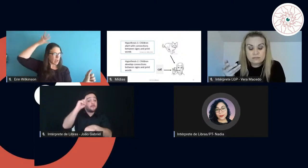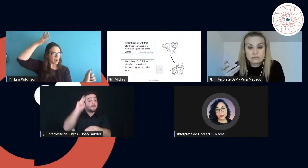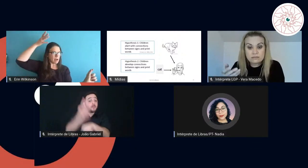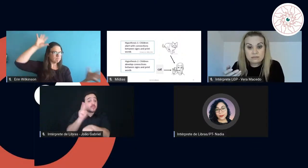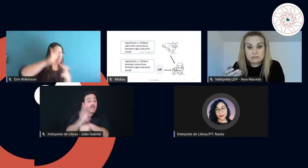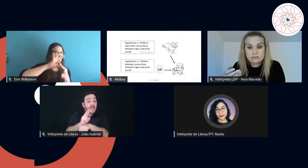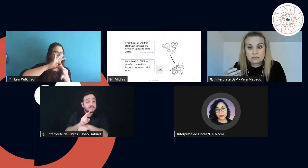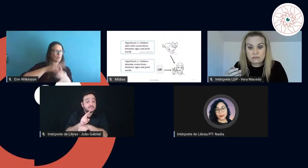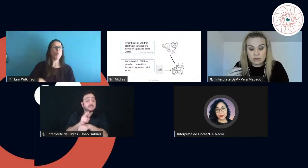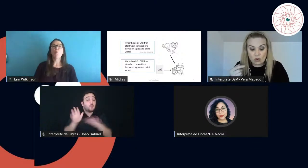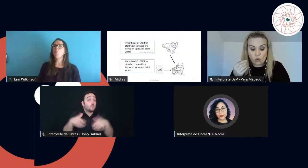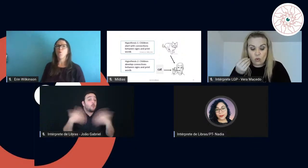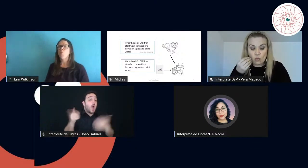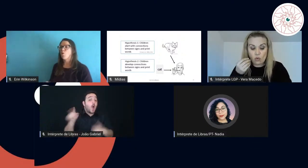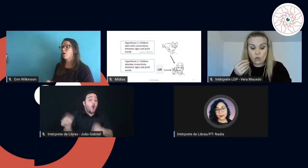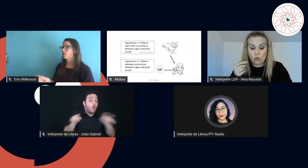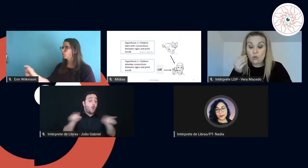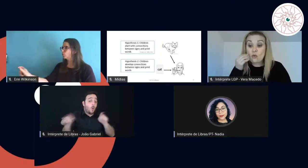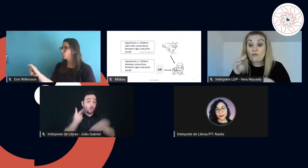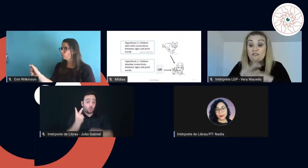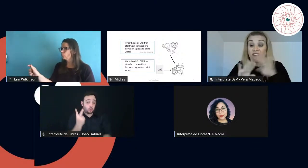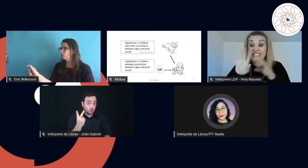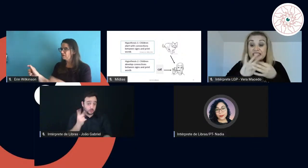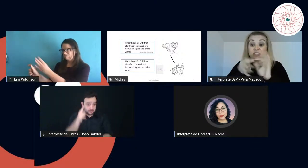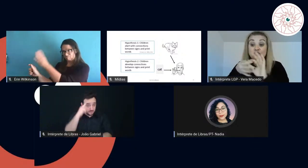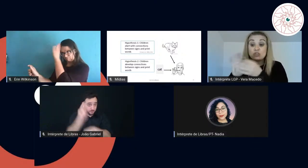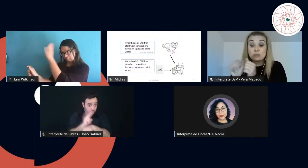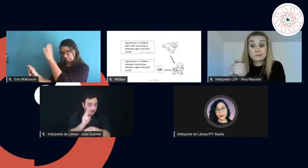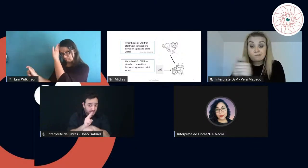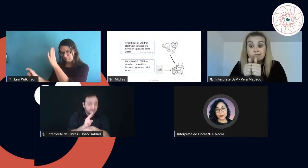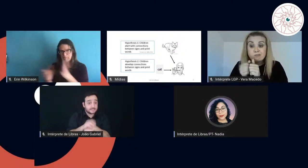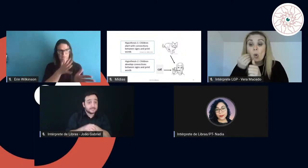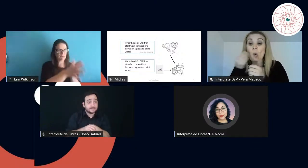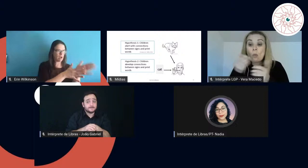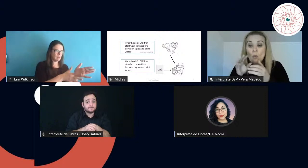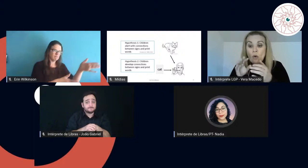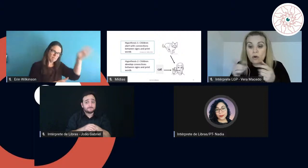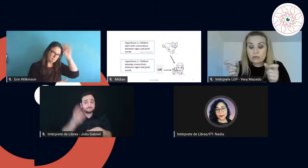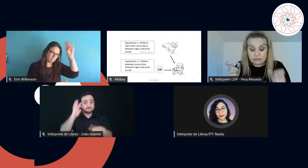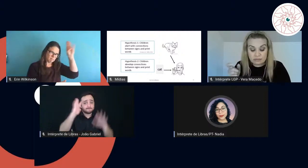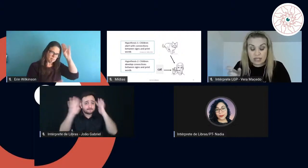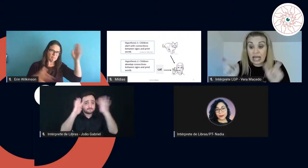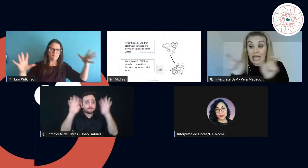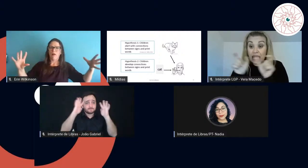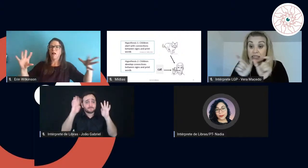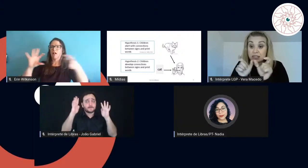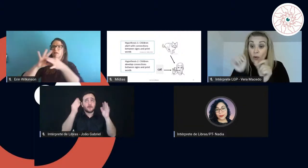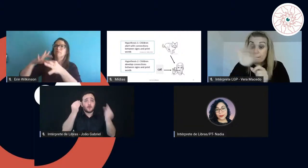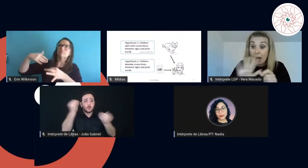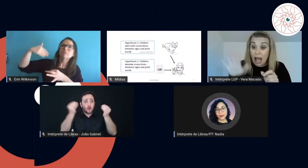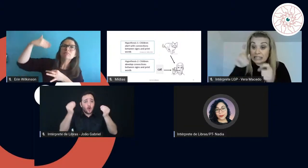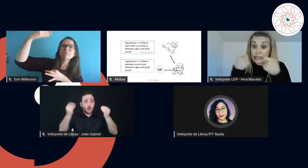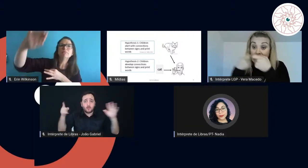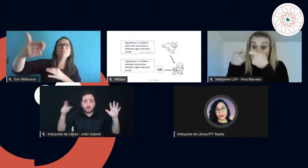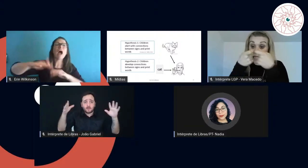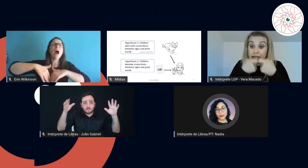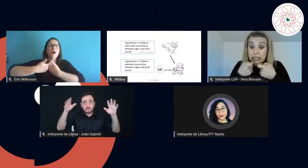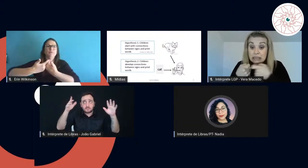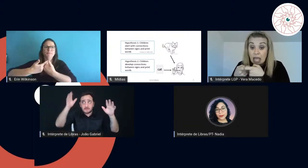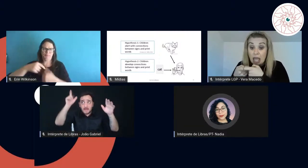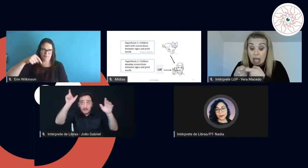ã inferências, associações, relação relação com a imagem. Então,